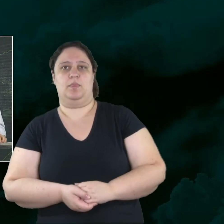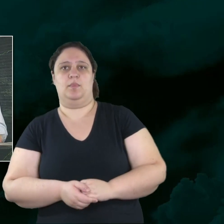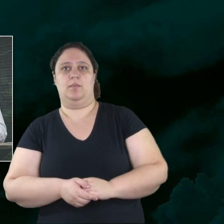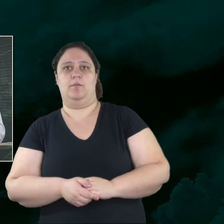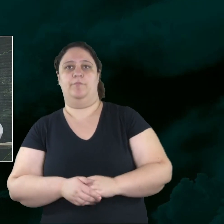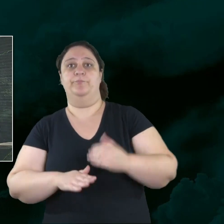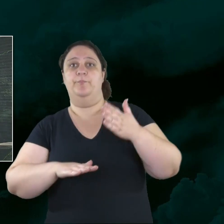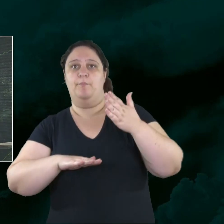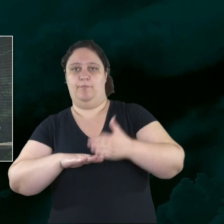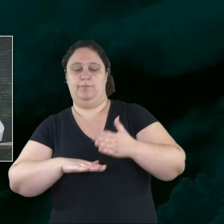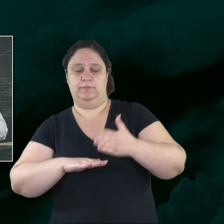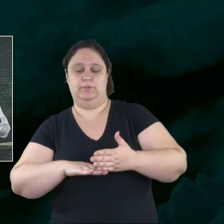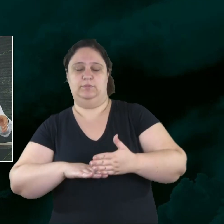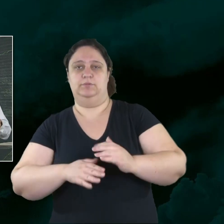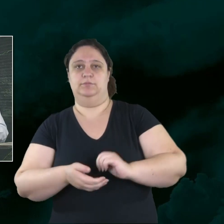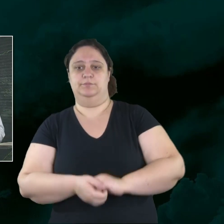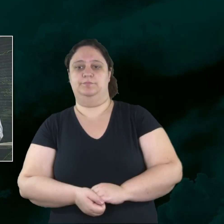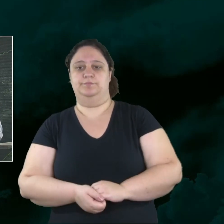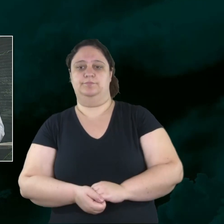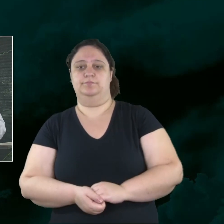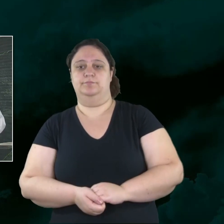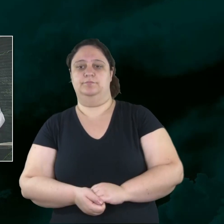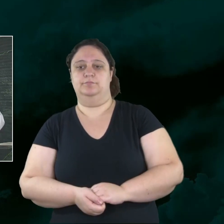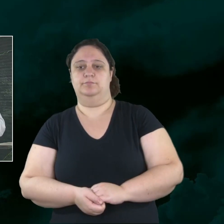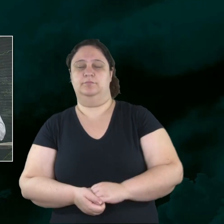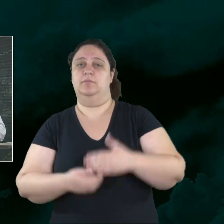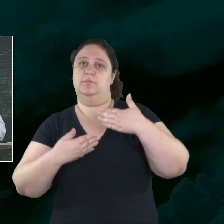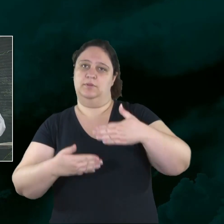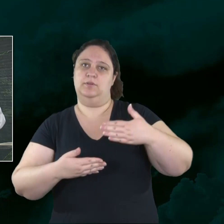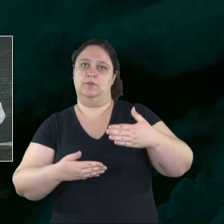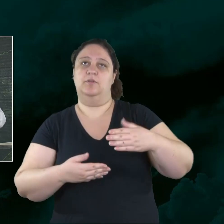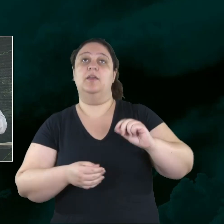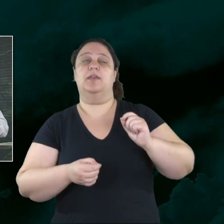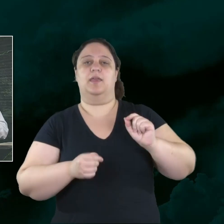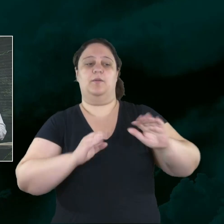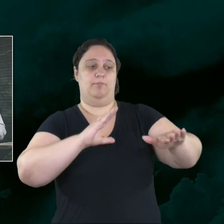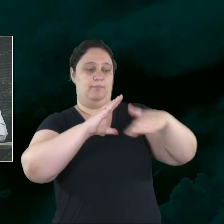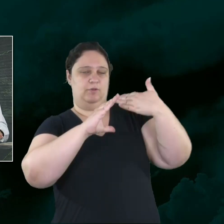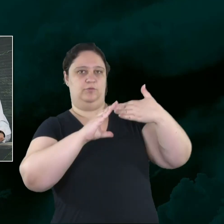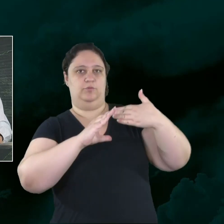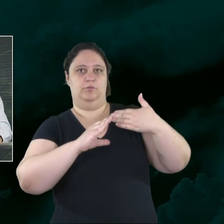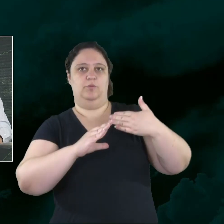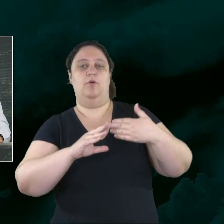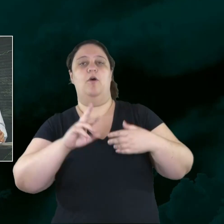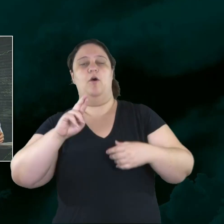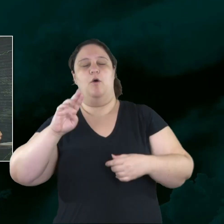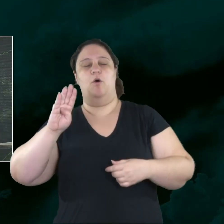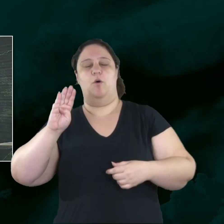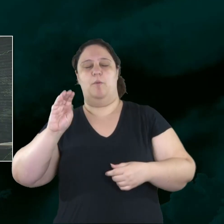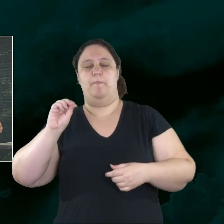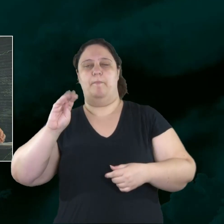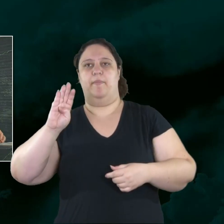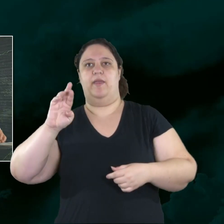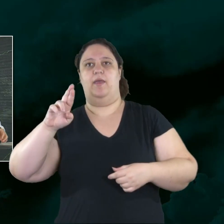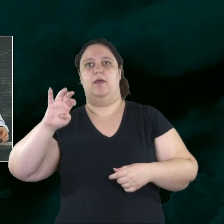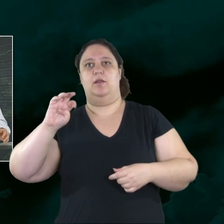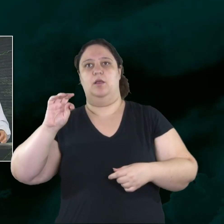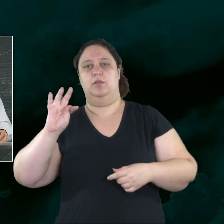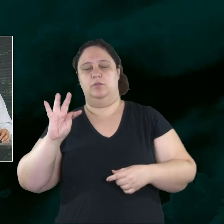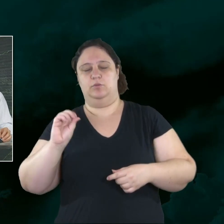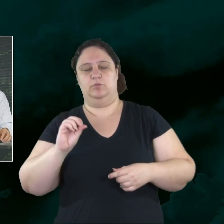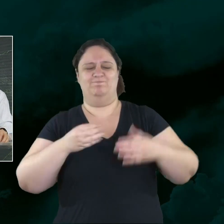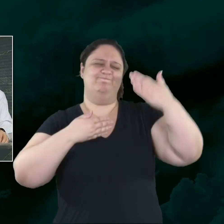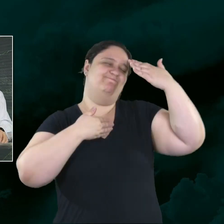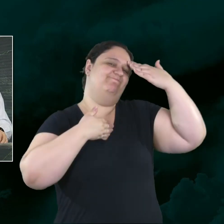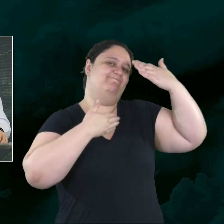pós-modernismo, né? Graças a Deus, quem me mandou o material foi o Roberto Grande, agradeço a ele, né? E ele me mandou o material dizendo o